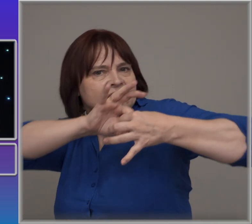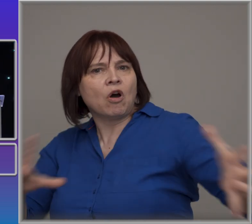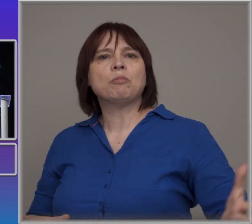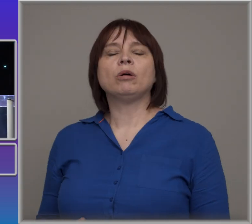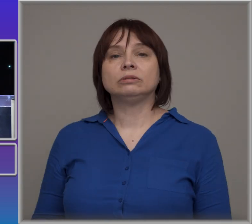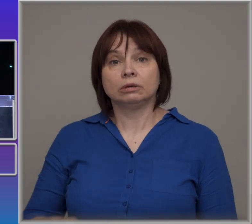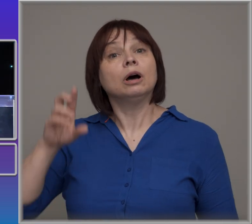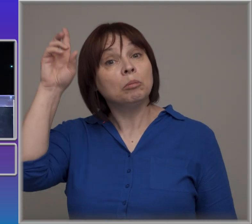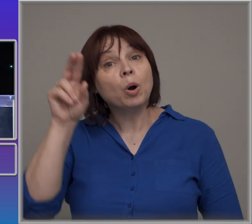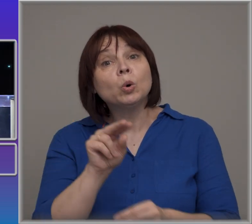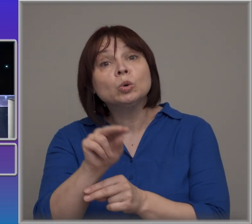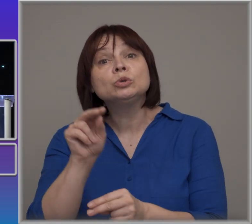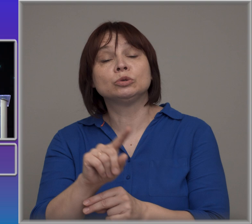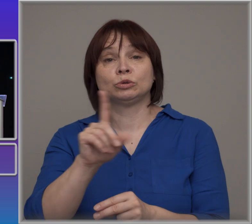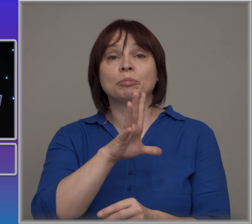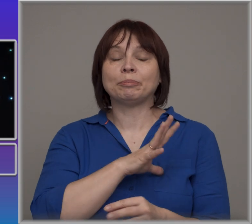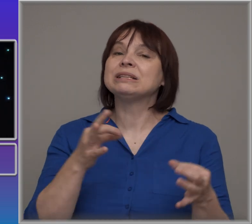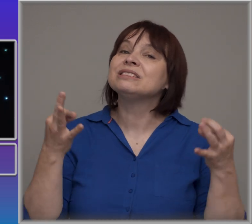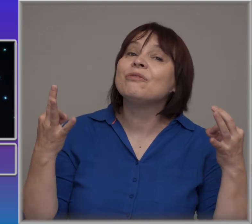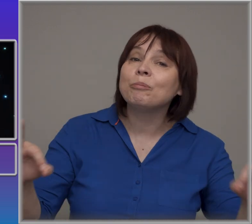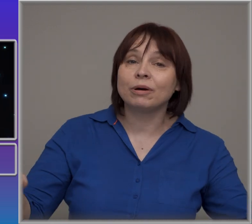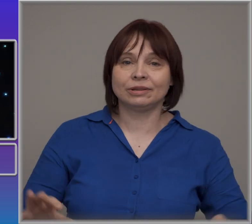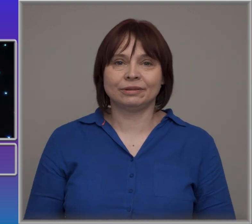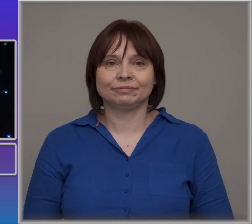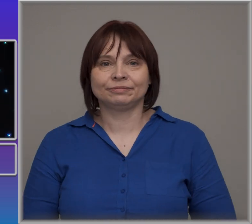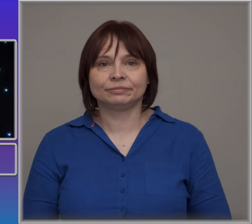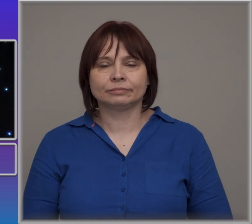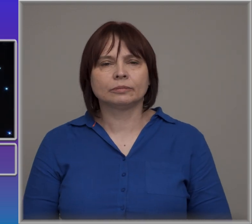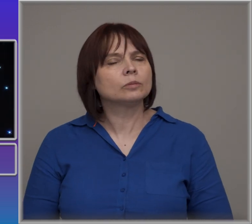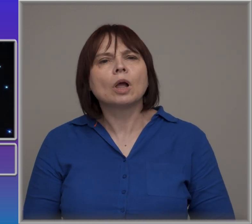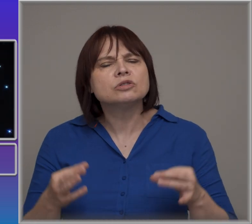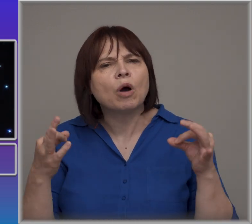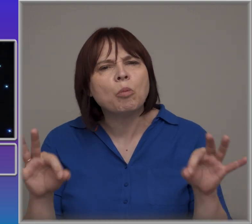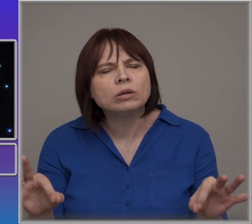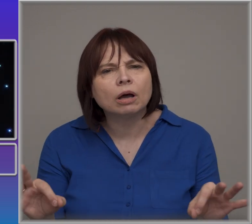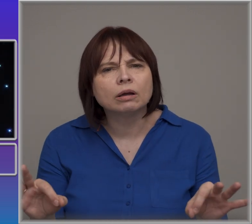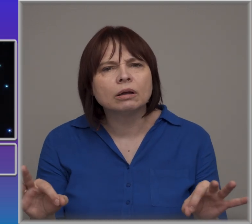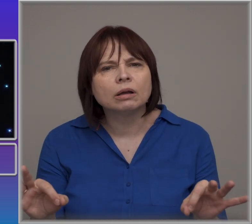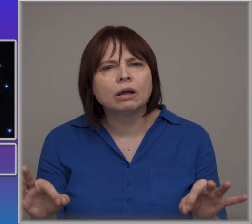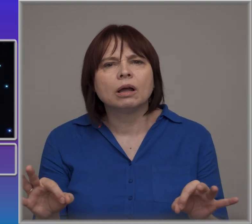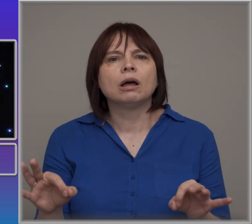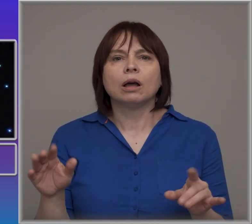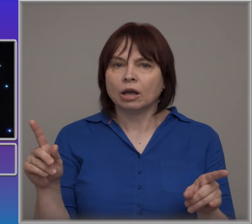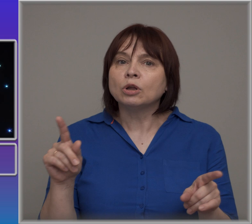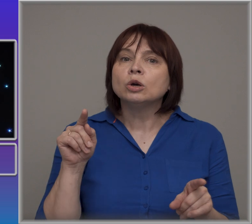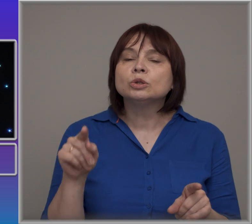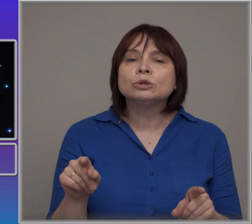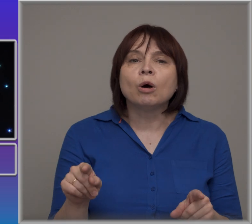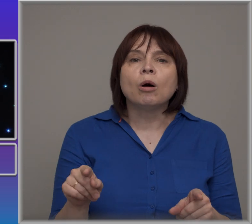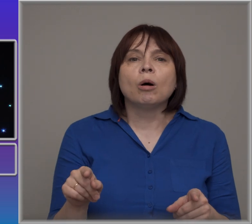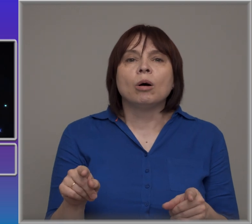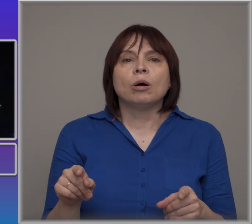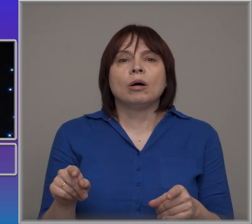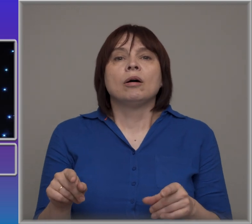мы посмотрим текст Священного Писания, то мы видим, что Бог освободил израильский народ из Египта, да? Бог называет себя